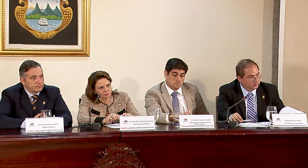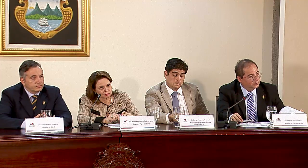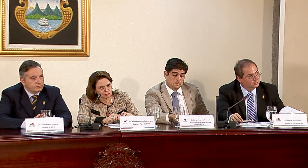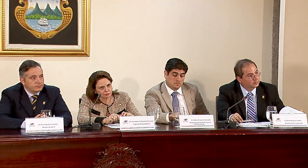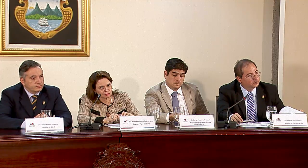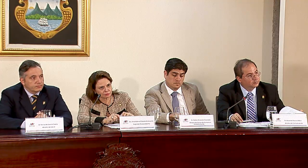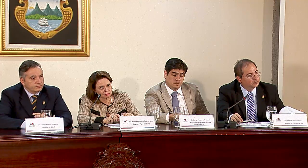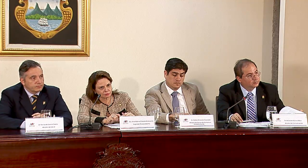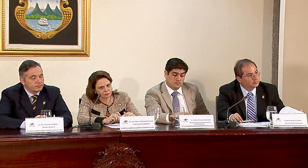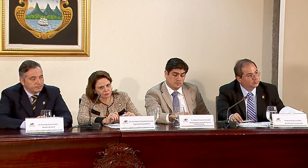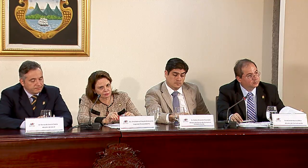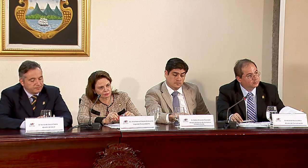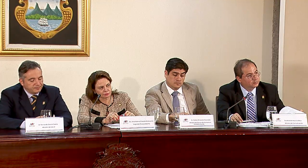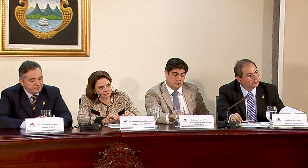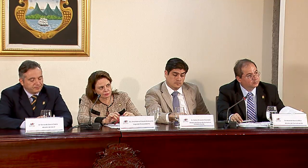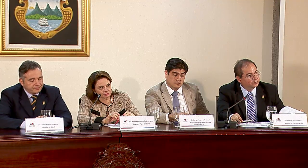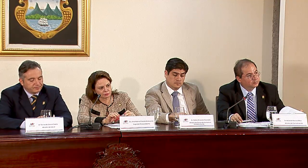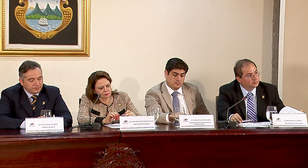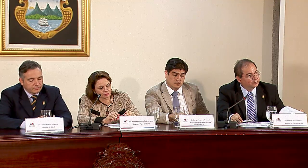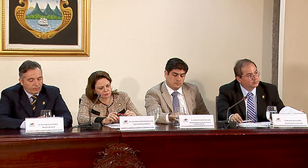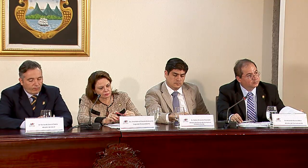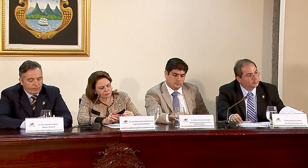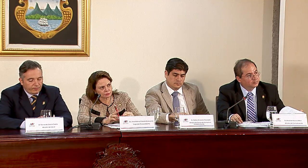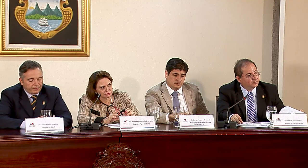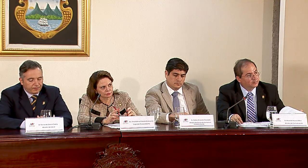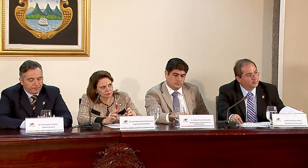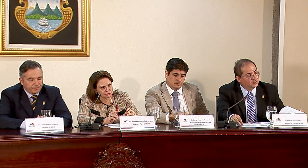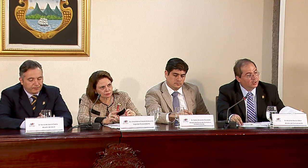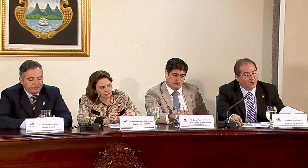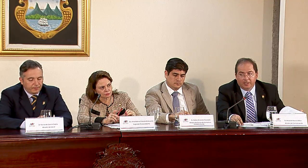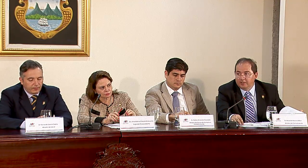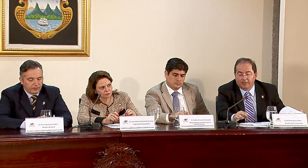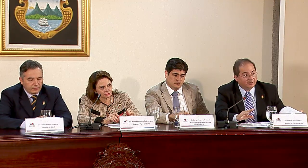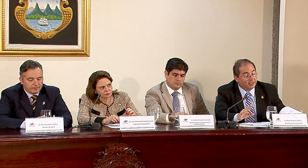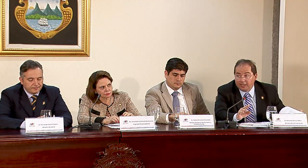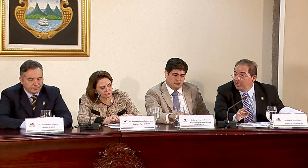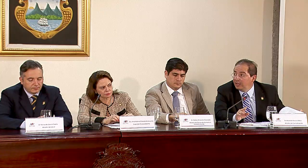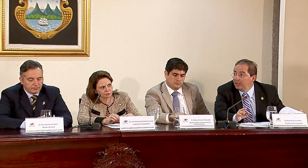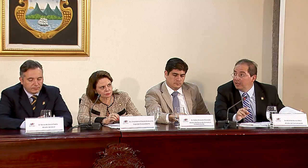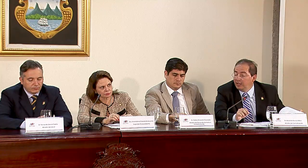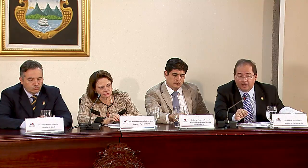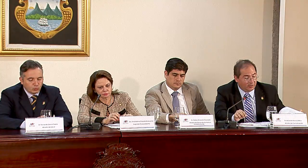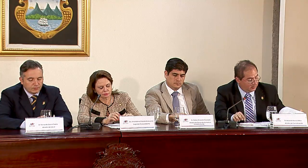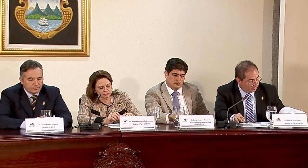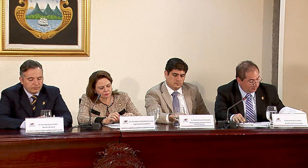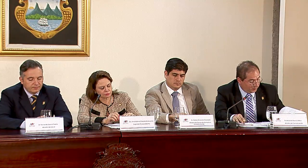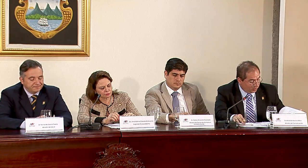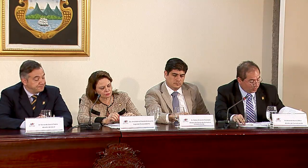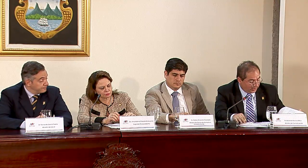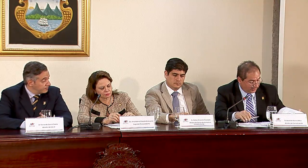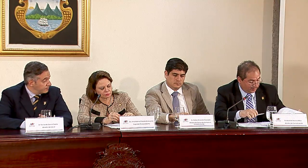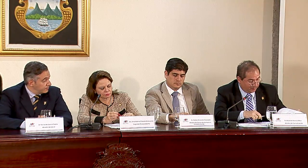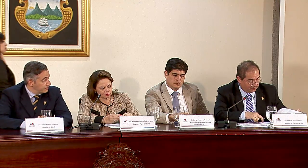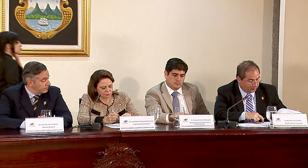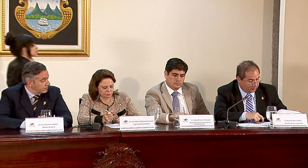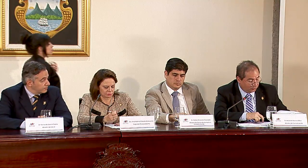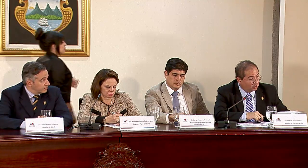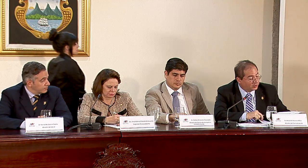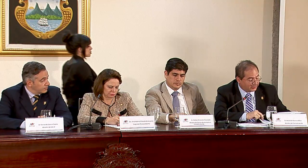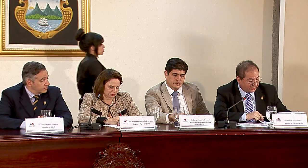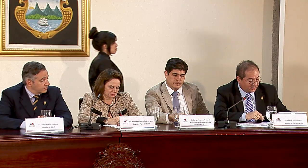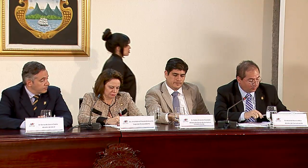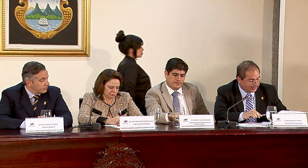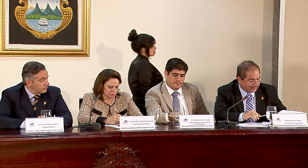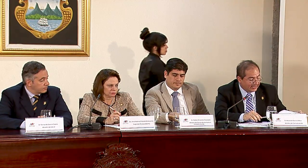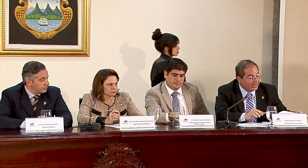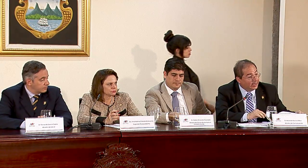todo en manos de la Asamblea Legislativa que se cambie la ley para que no haya incineración? Gracias. Sí, en cuanto a su